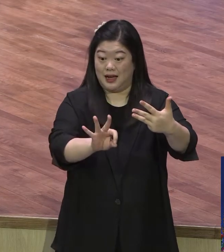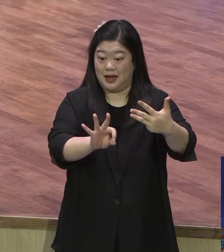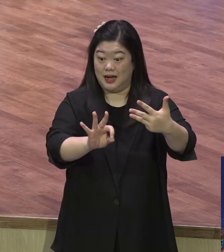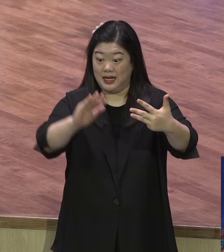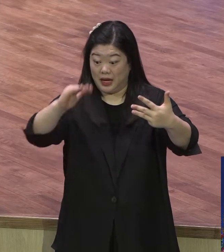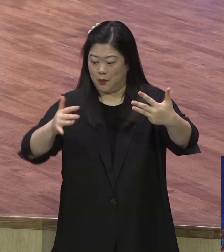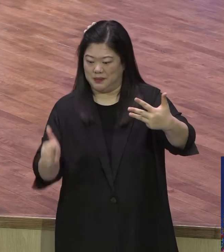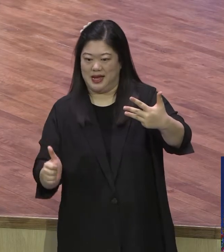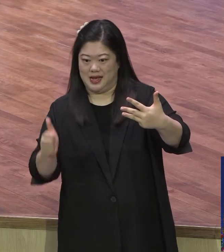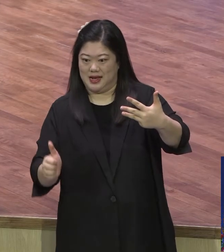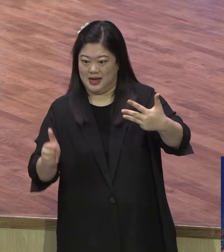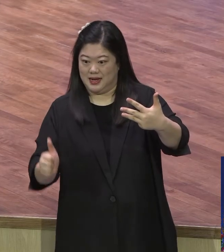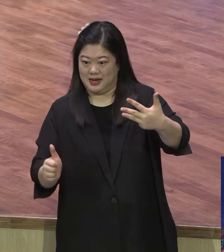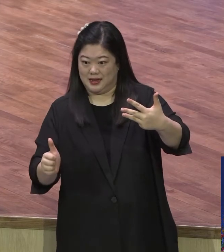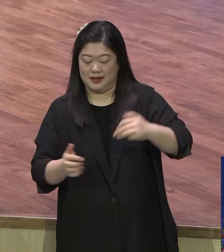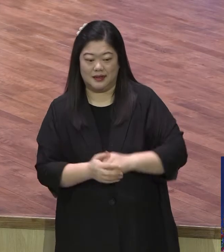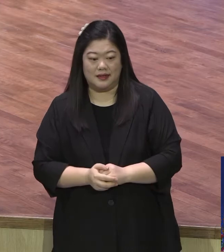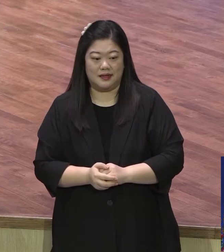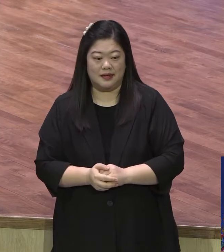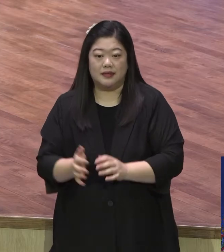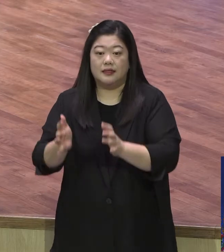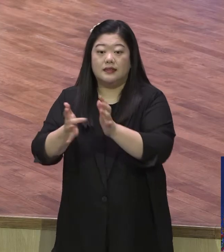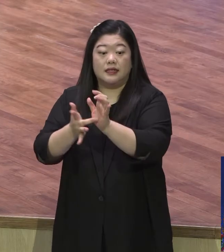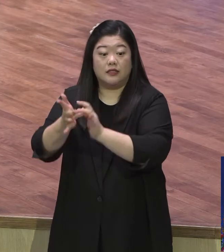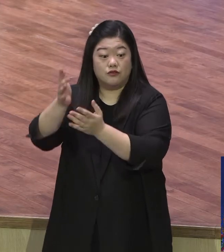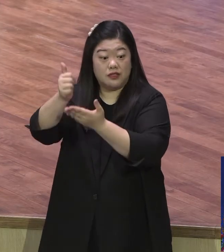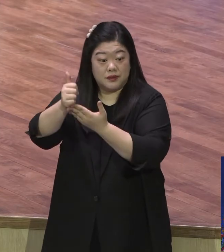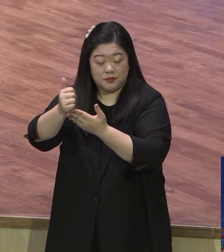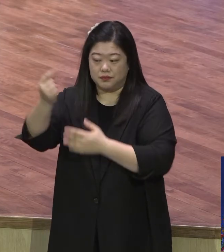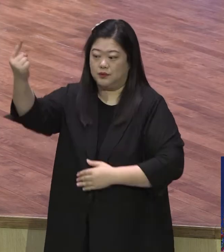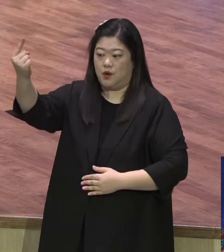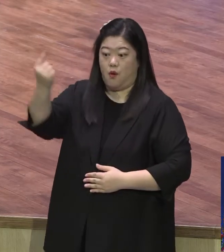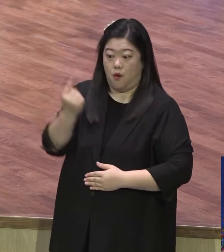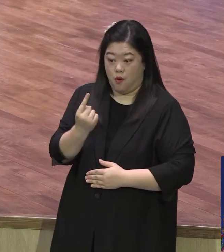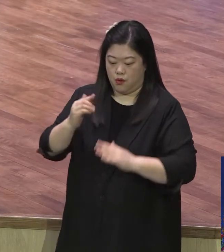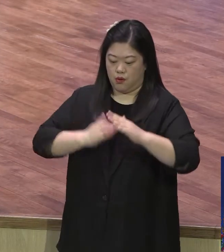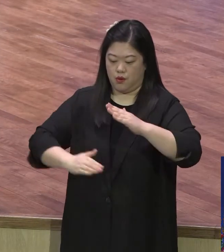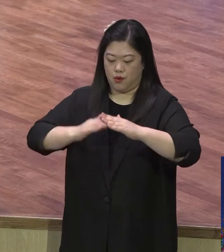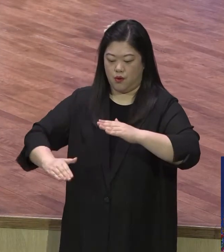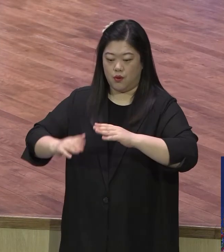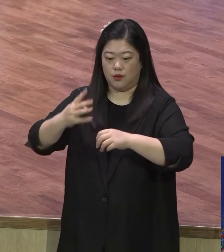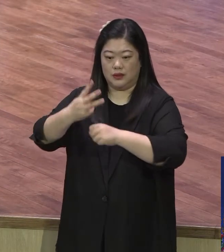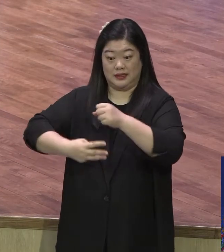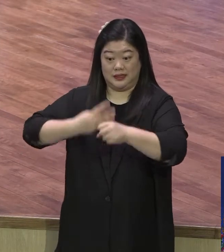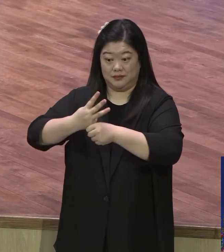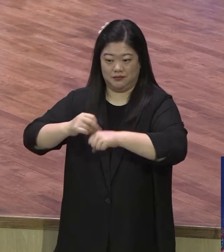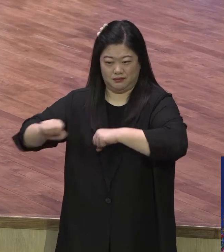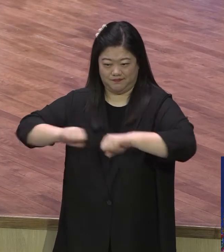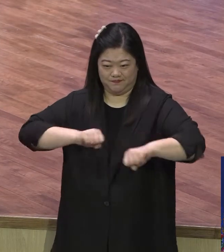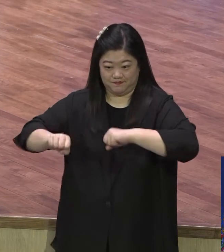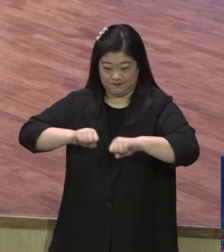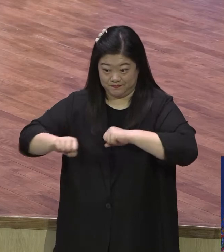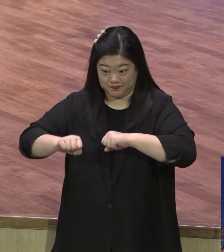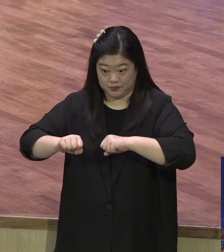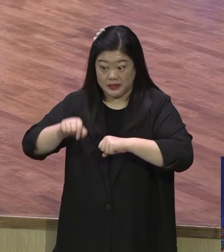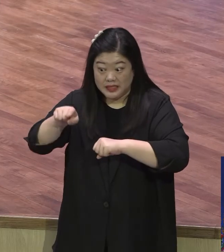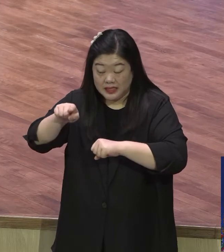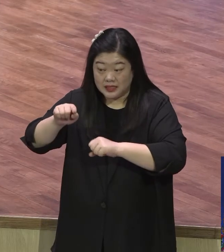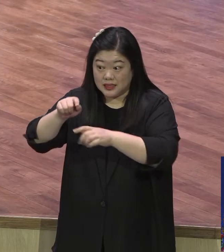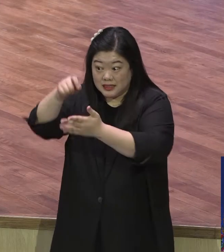비롯됐어요 예수님이 오셔서 사역하신 이 사역을 기록한 사복음서